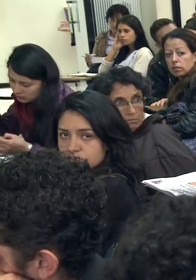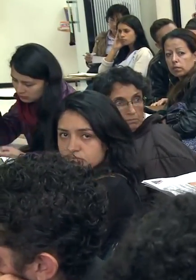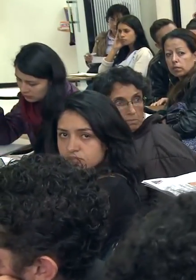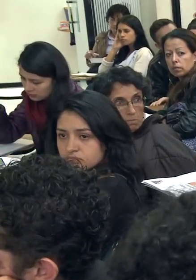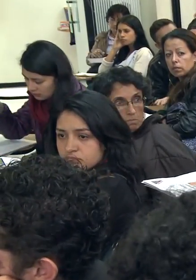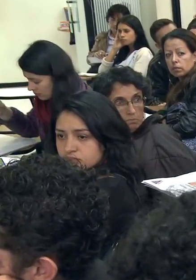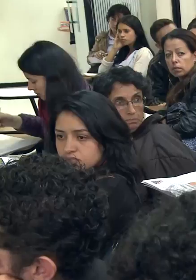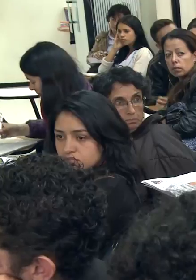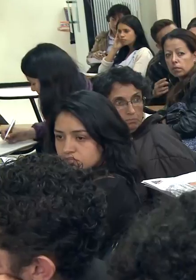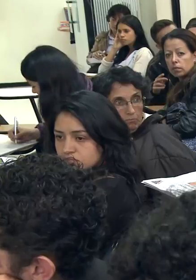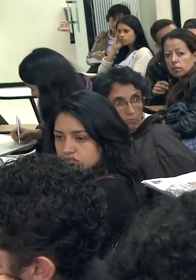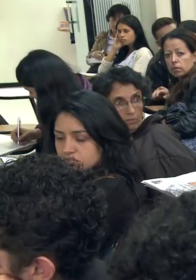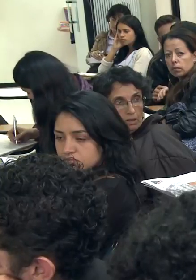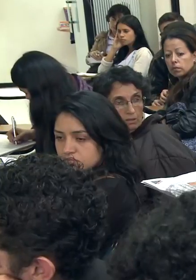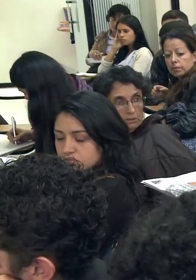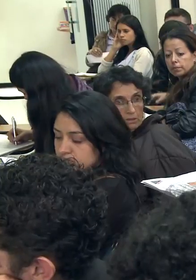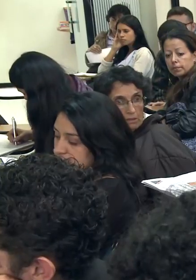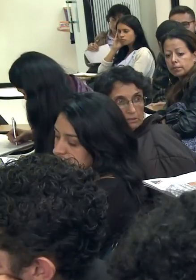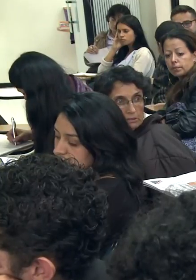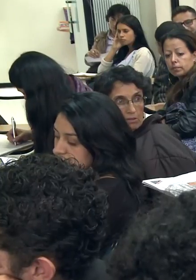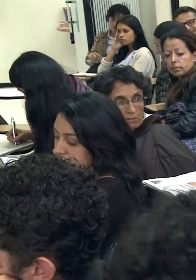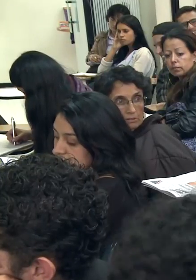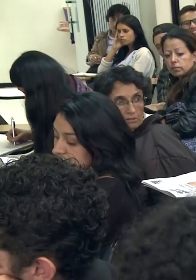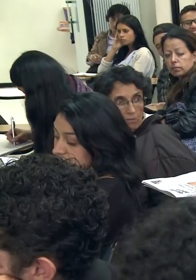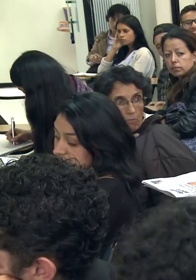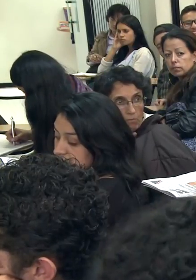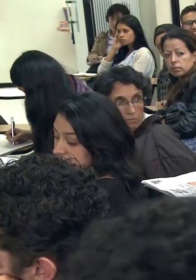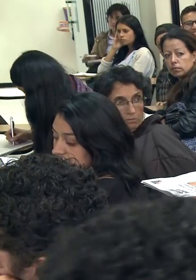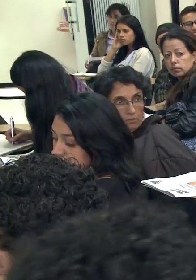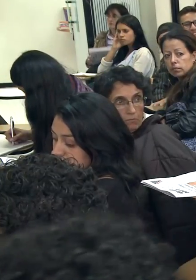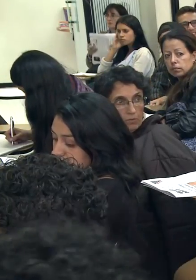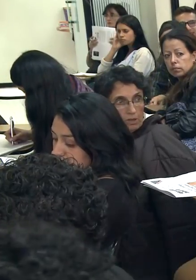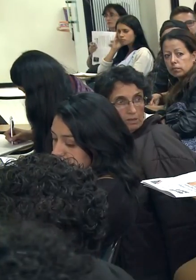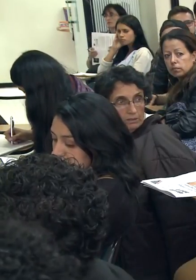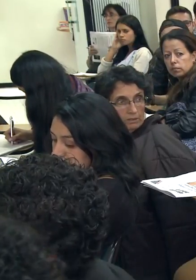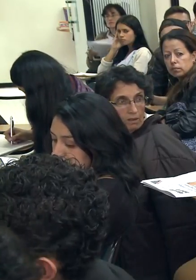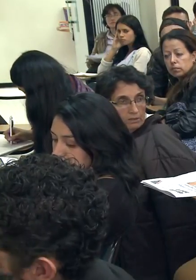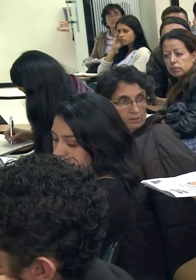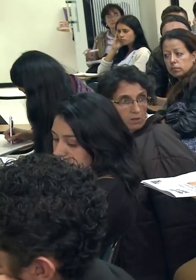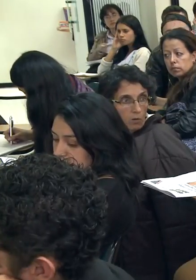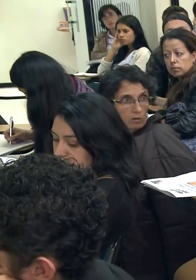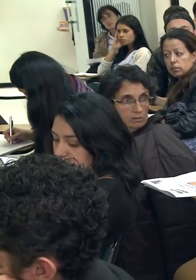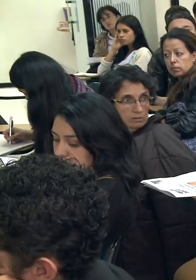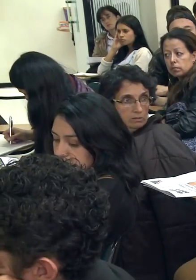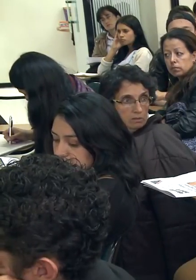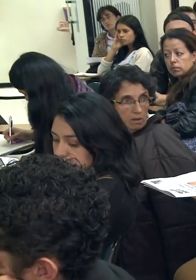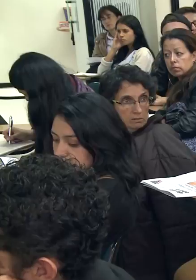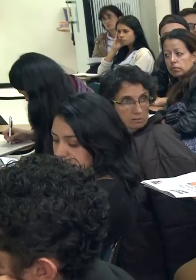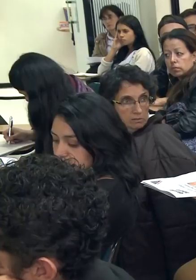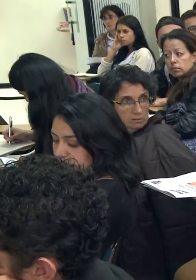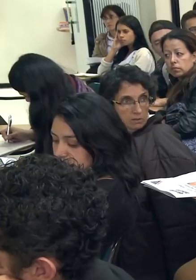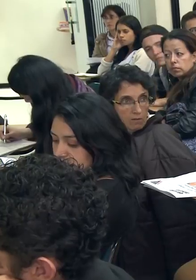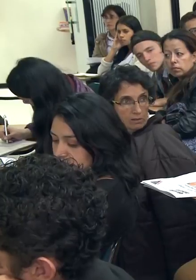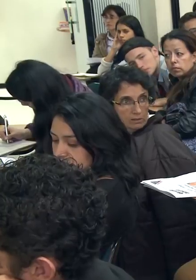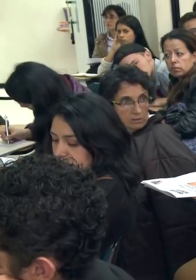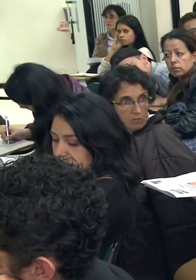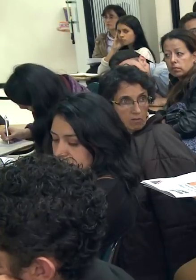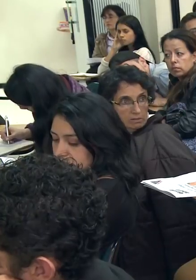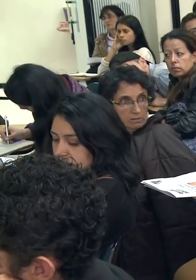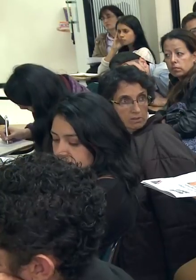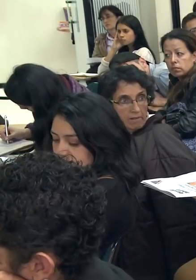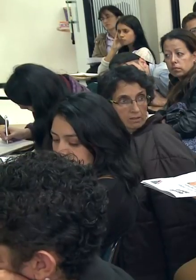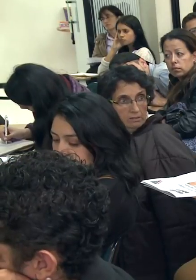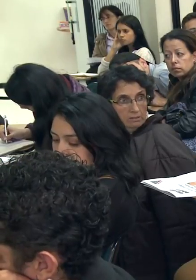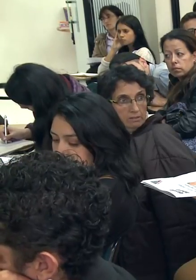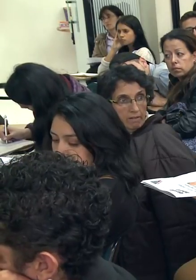Hoy en día digamos que lo que hacemos algunos educadores populares es acercarnos a las mujeres, a esas mujeres